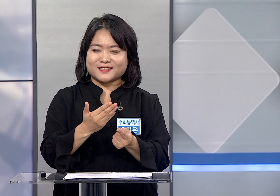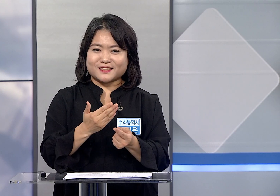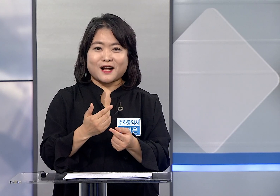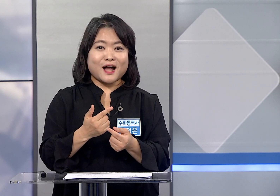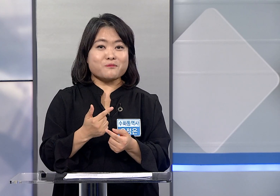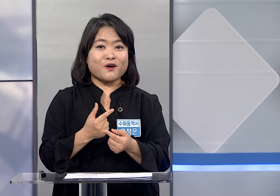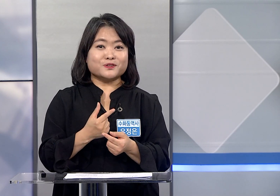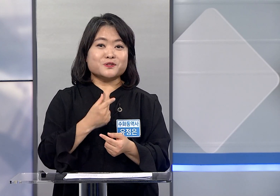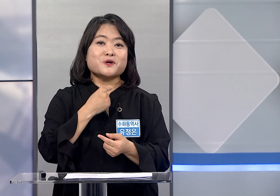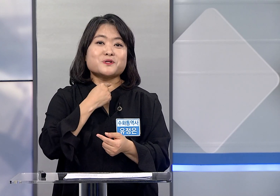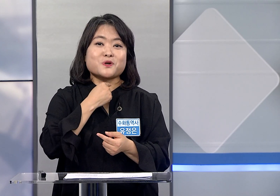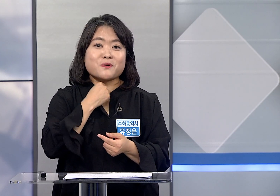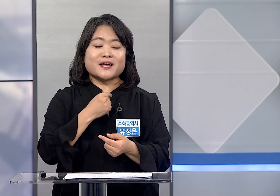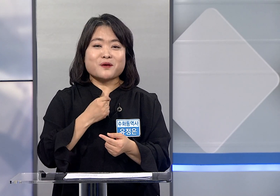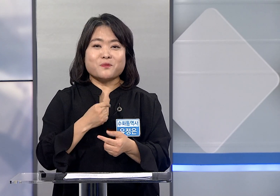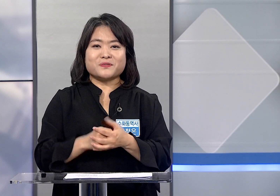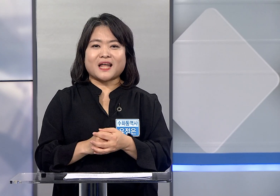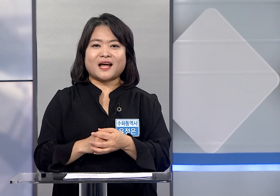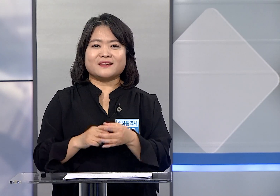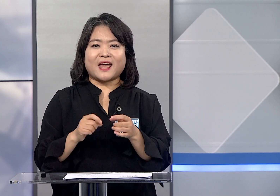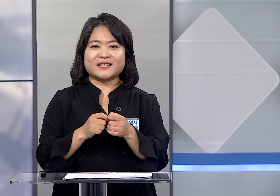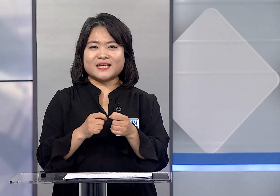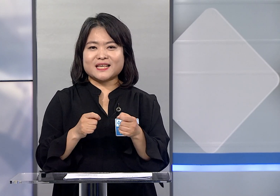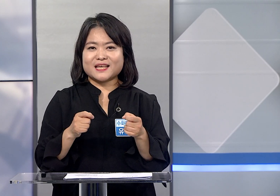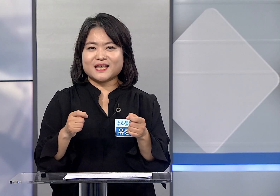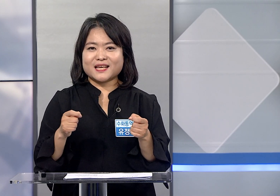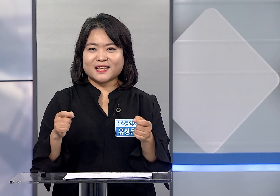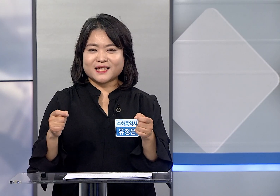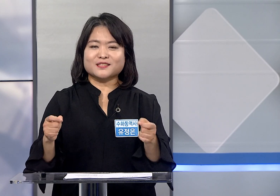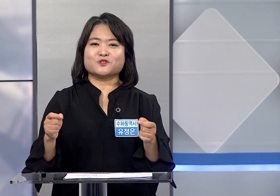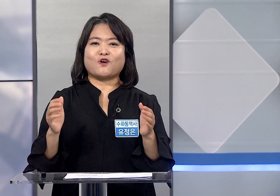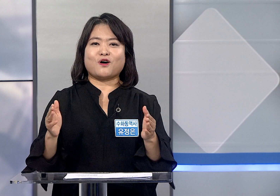되기를 한번 소망해 봅니다. 네, 긴 수업